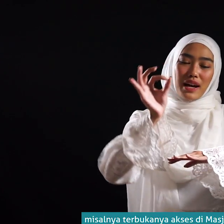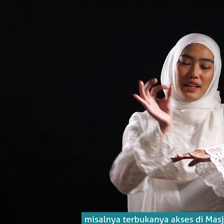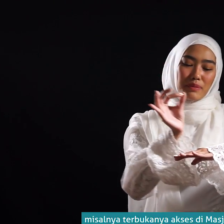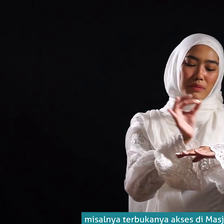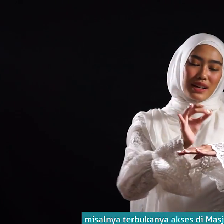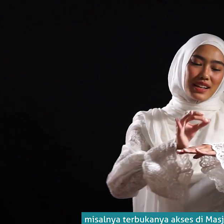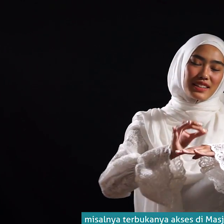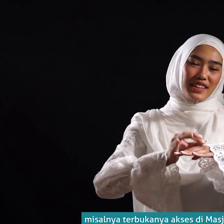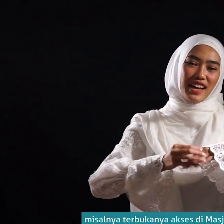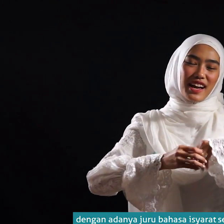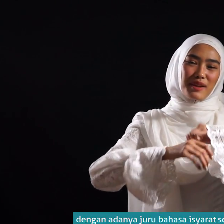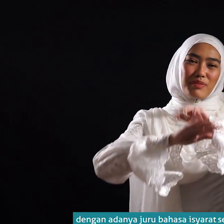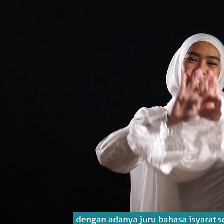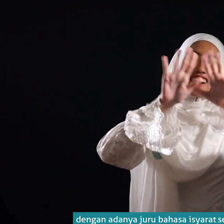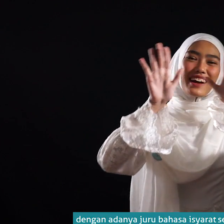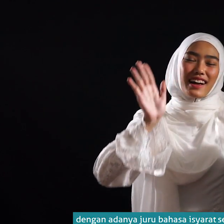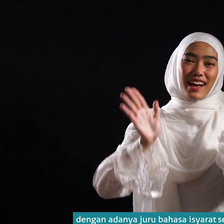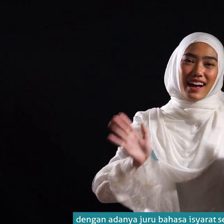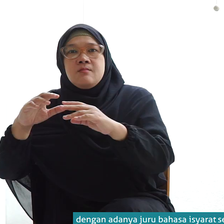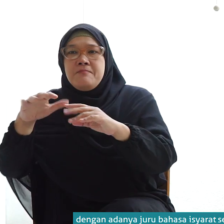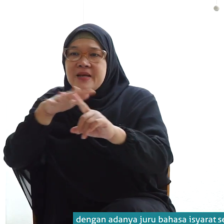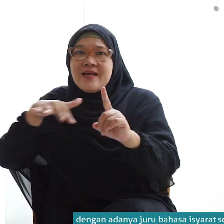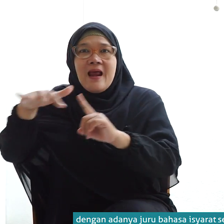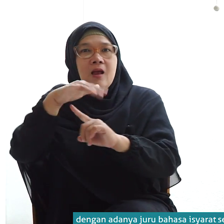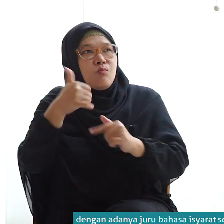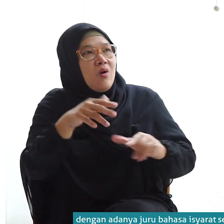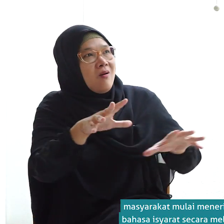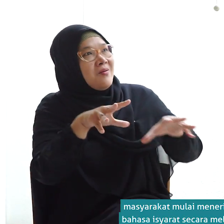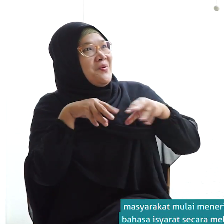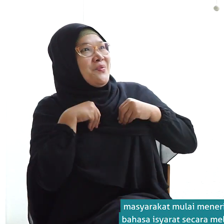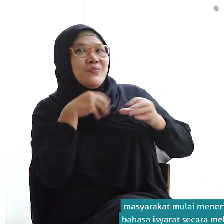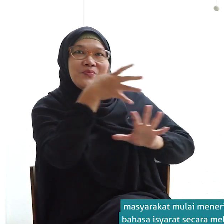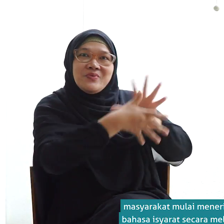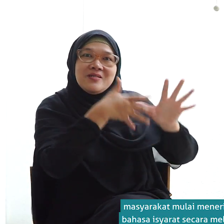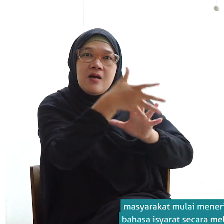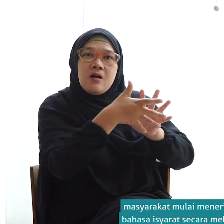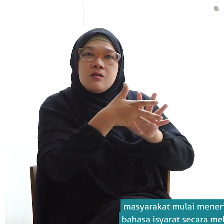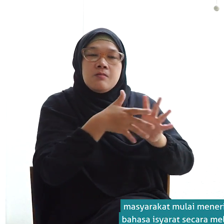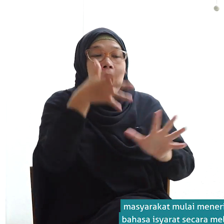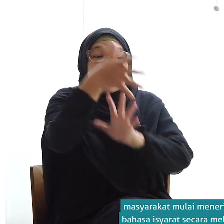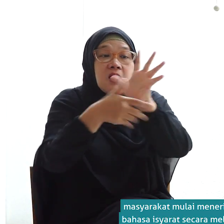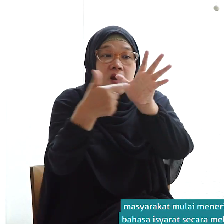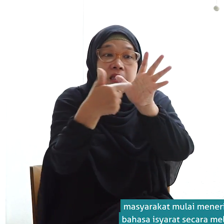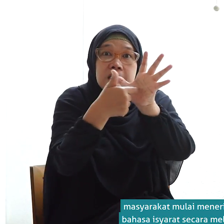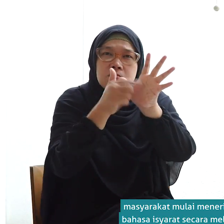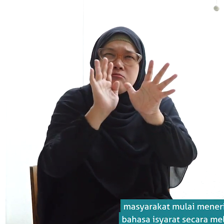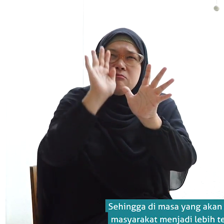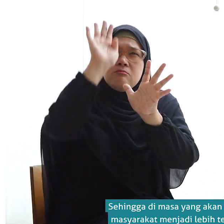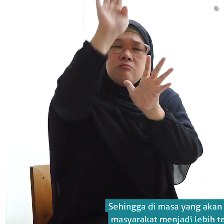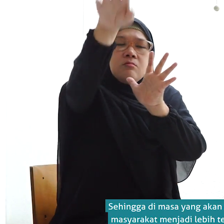di masjid untuk tuli dengan adanya juru bahasa isyarat semakin meluas, masyarakat mulai menerima bahasa isyarat secara meluas, sehingga di masa